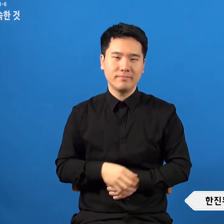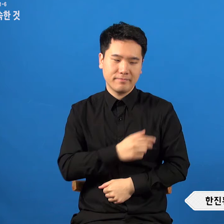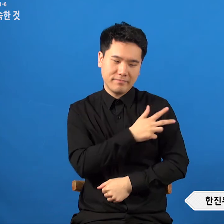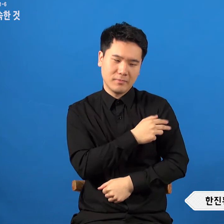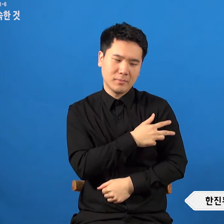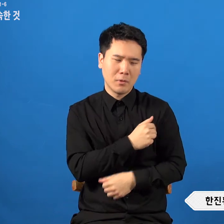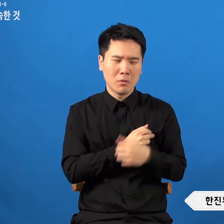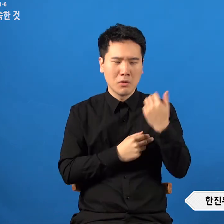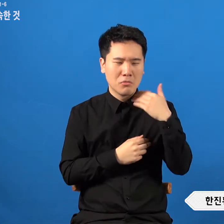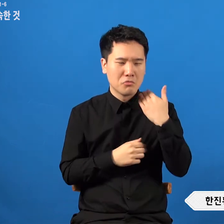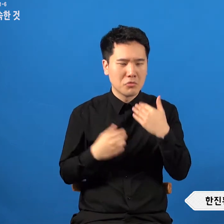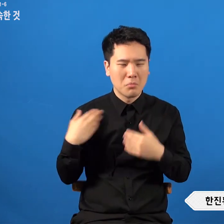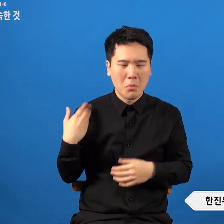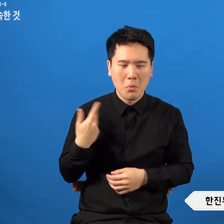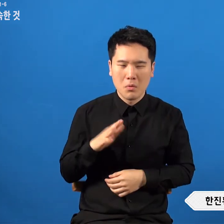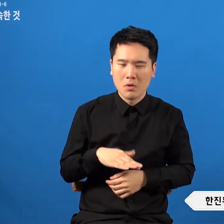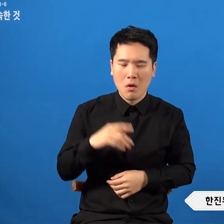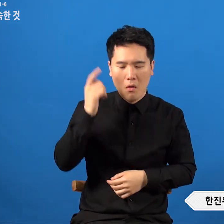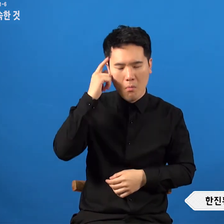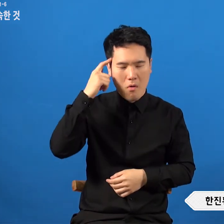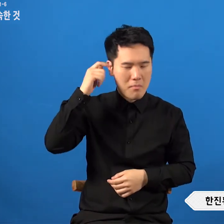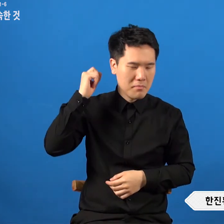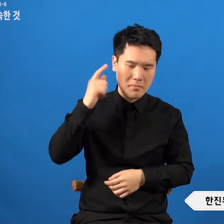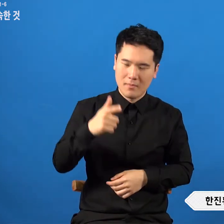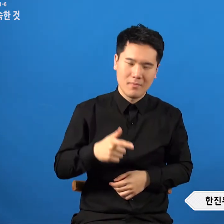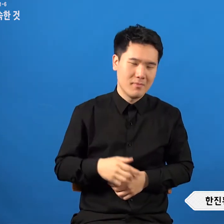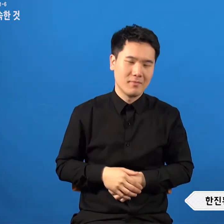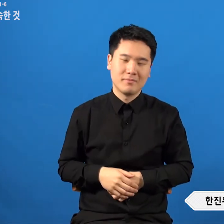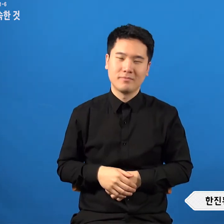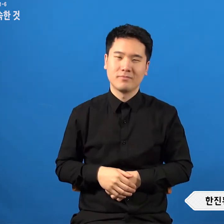그 집사님이 누군지 몰라도 머리가 잘 돌아가는 분입니다.